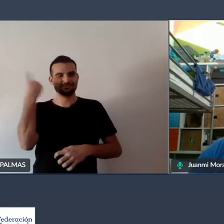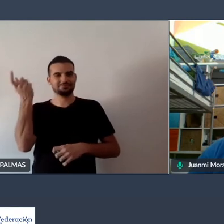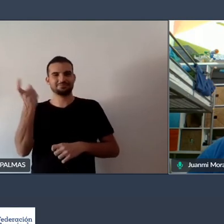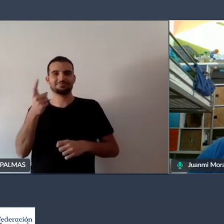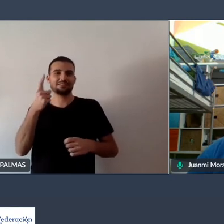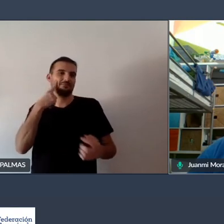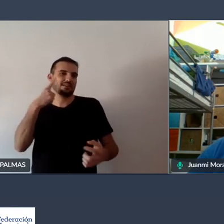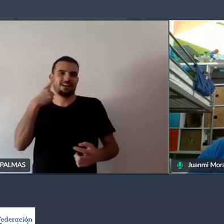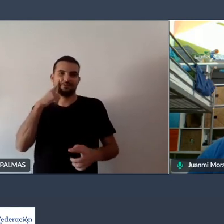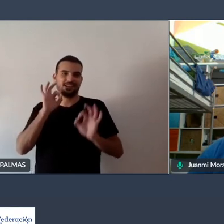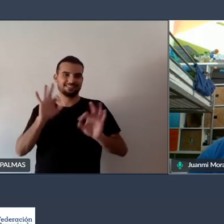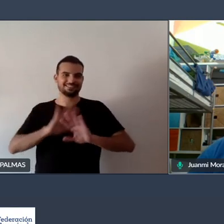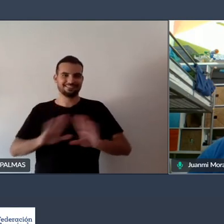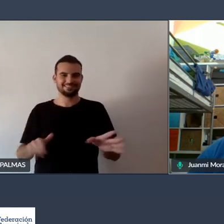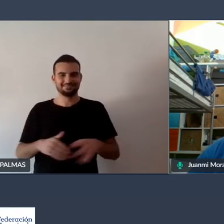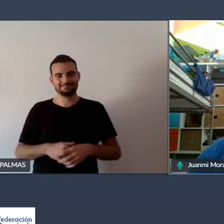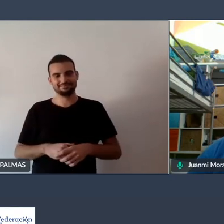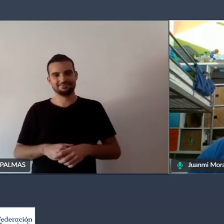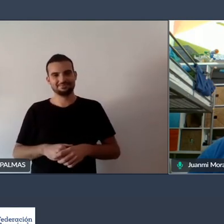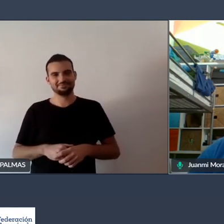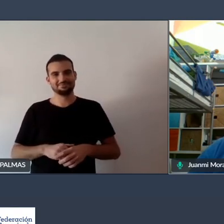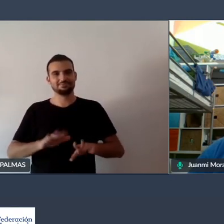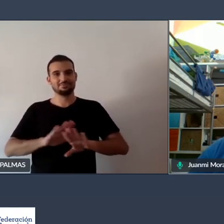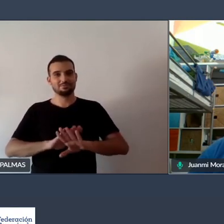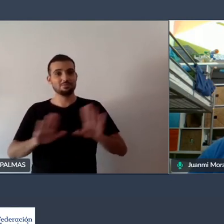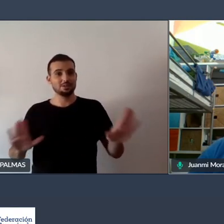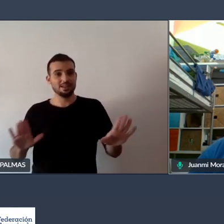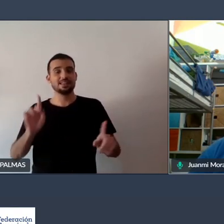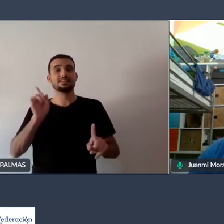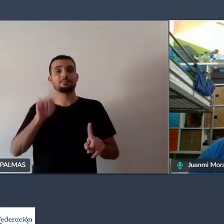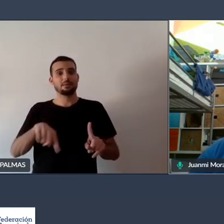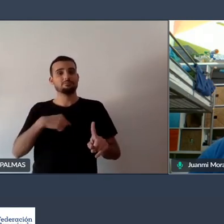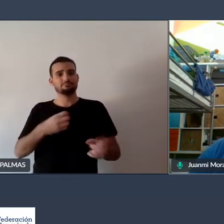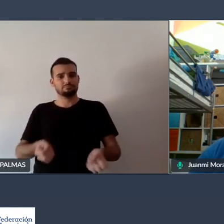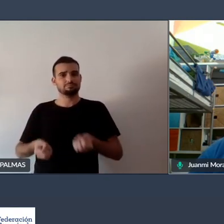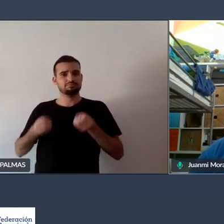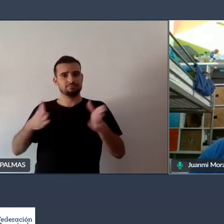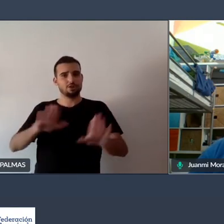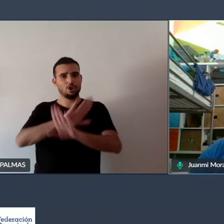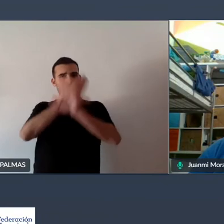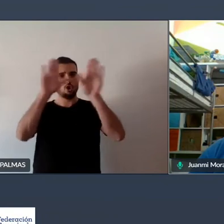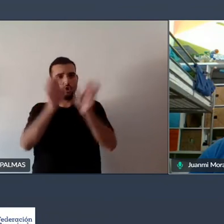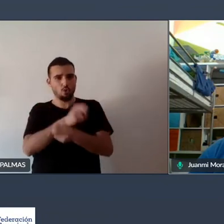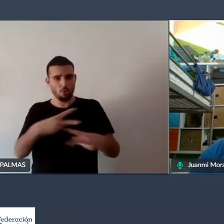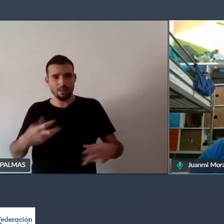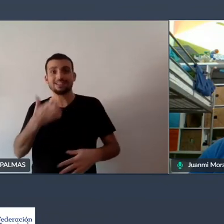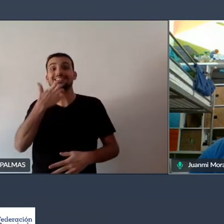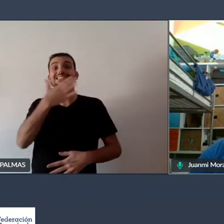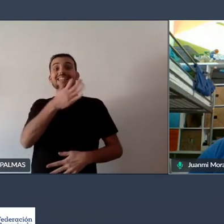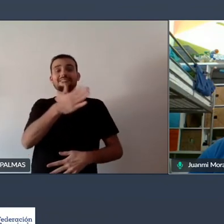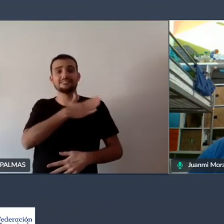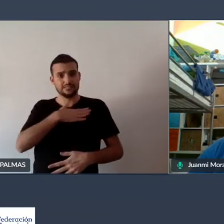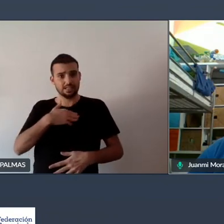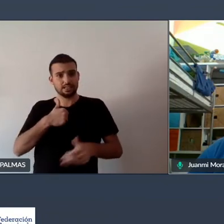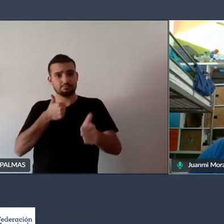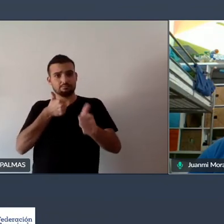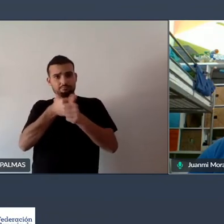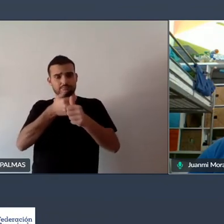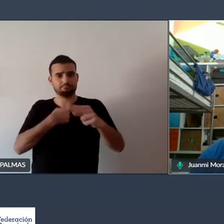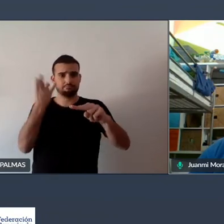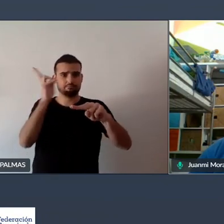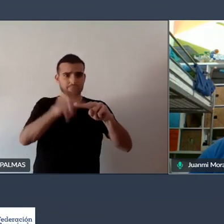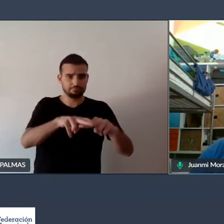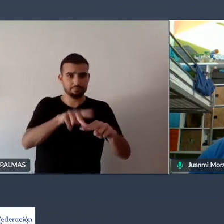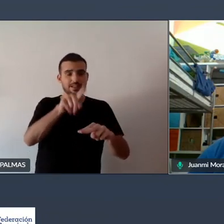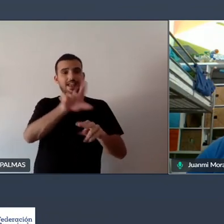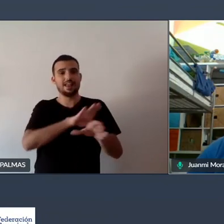más que verlo. Y nada, bueno, comentar lo último, Óscar, por si te quieren seguir, que ahora eres ayudante del Black